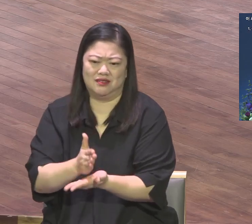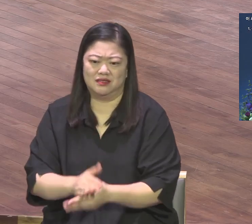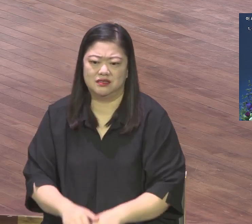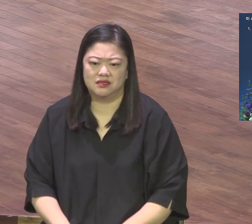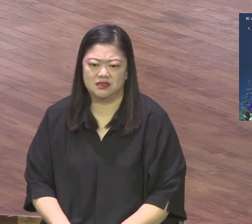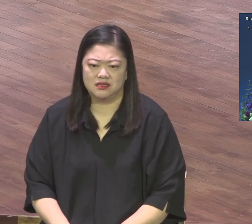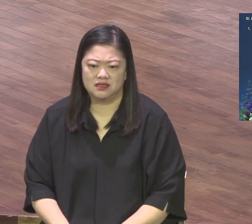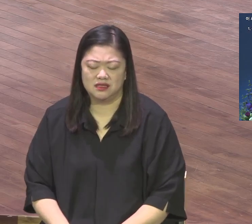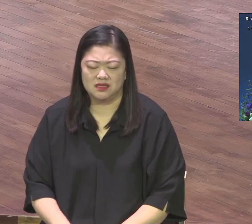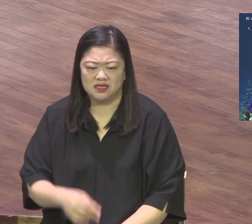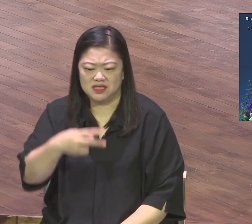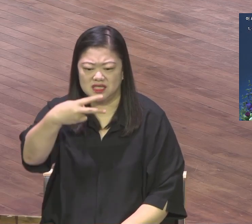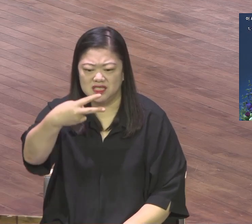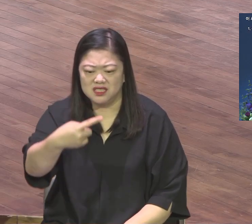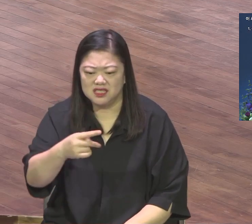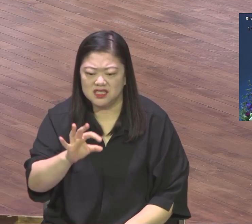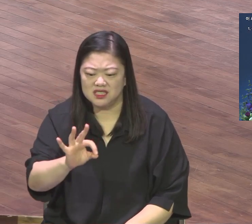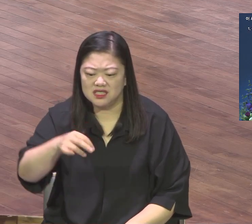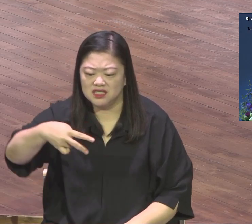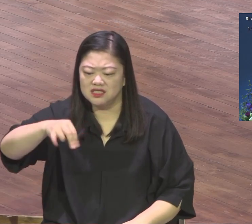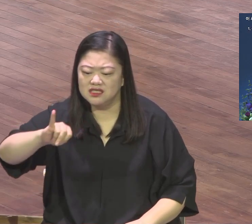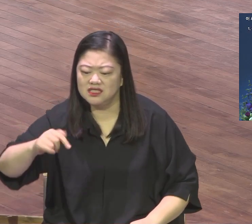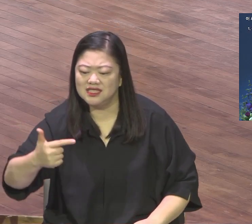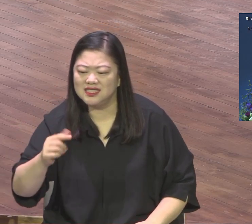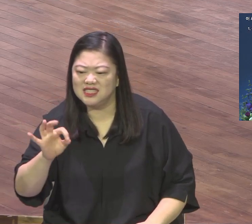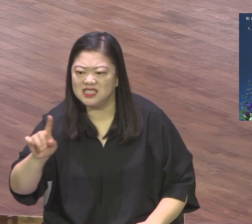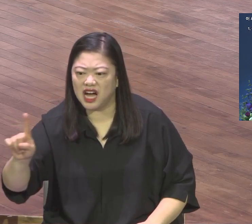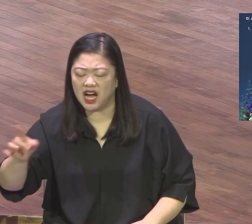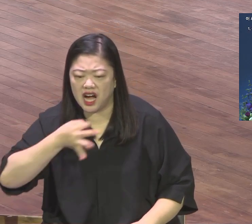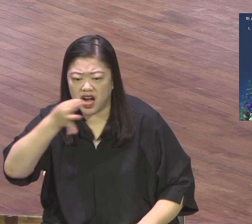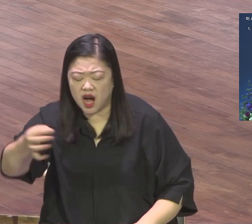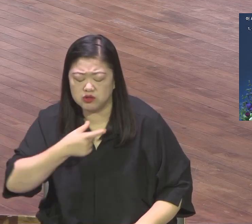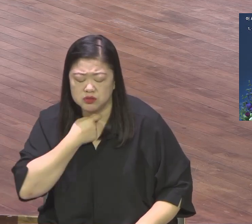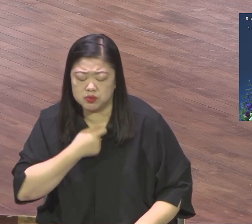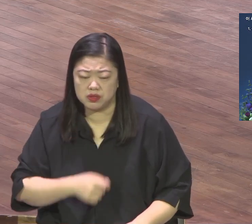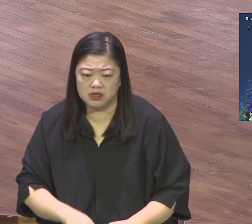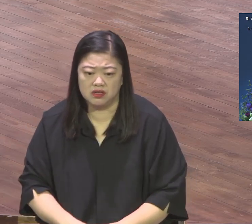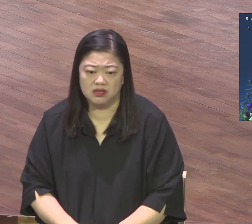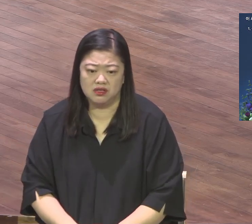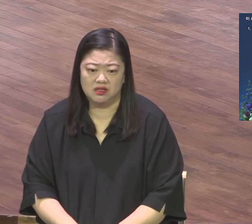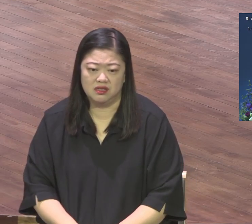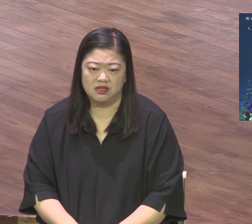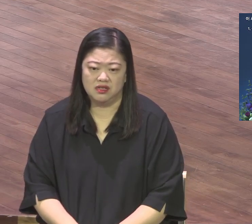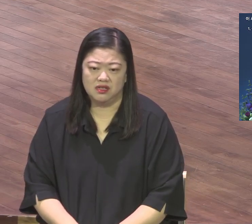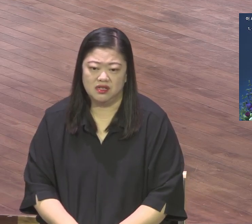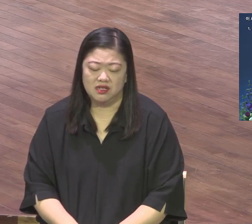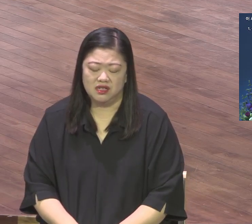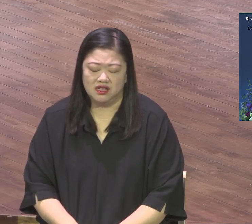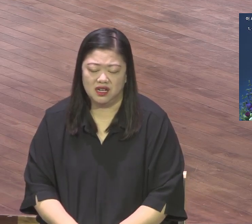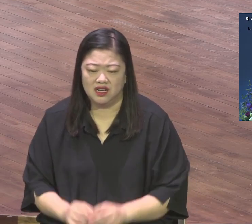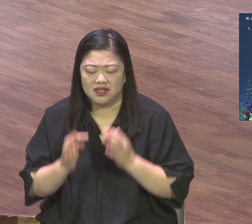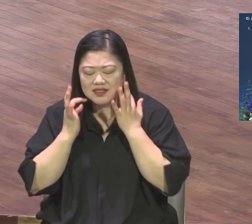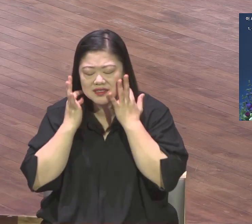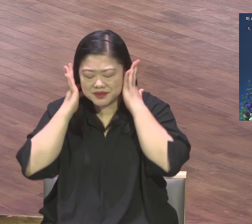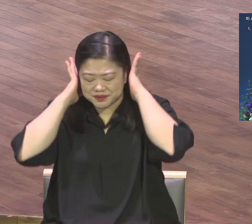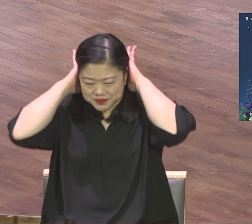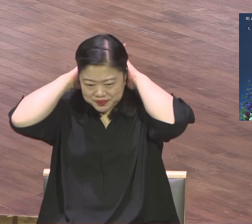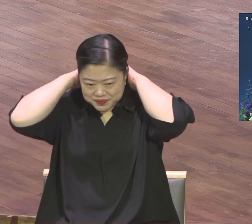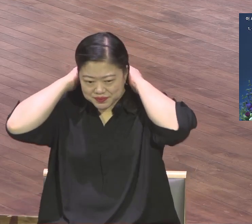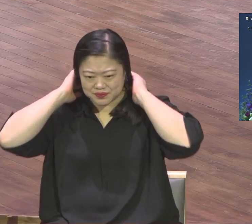이 등신아. 그런 말이에요. 왜 모르냐? 너 하나님의 성전 됐어? 예수 영접하는 순간에.